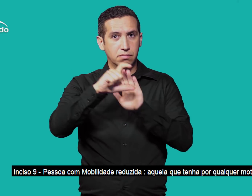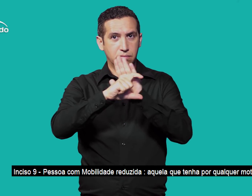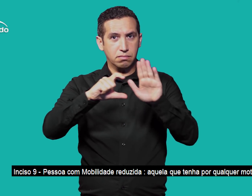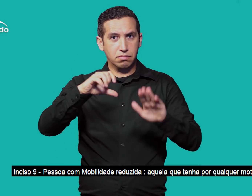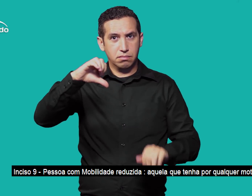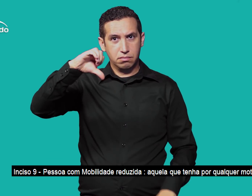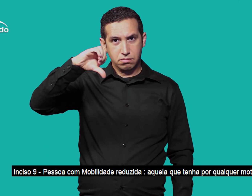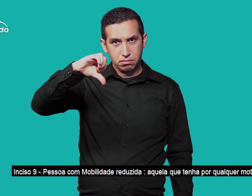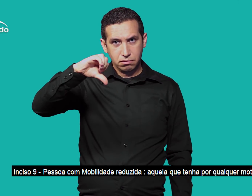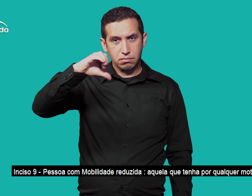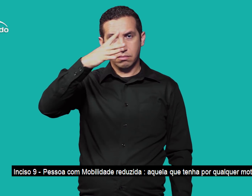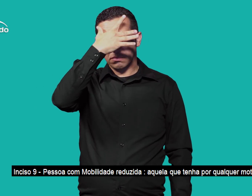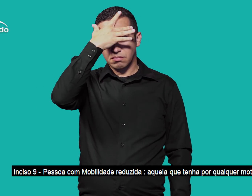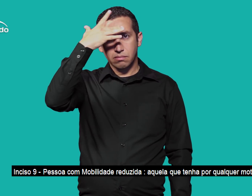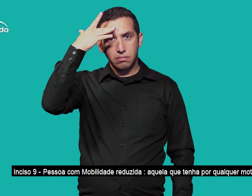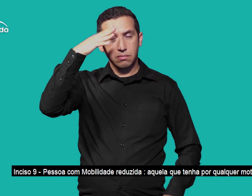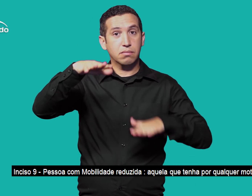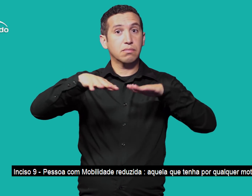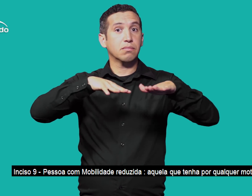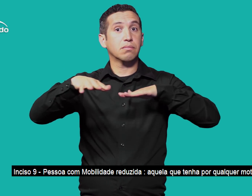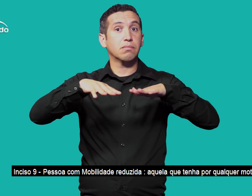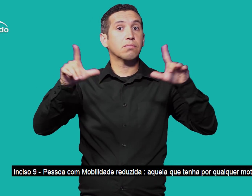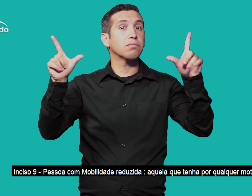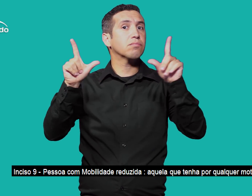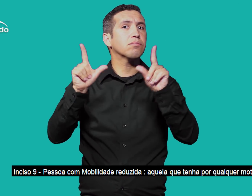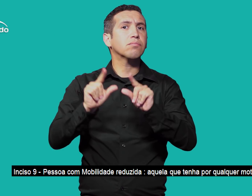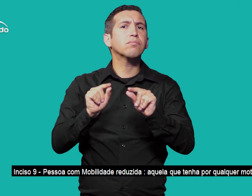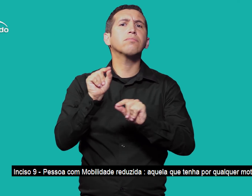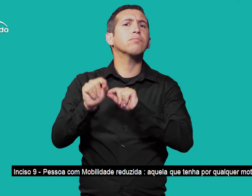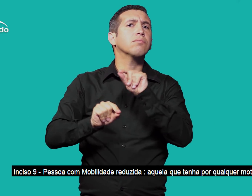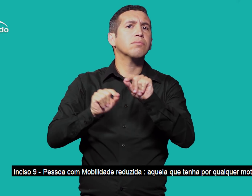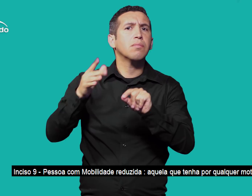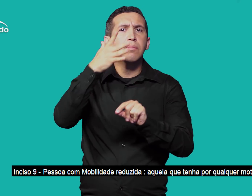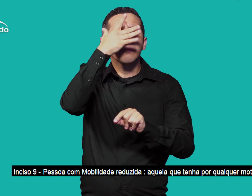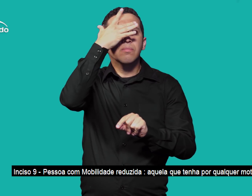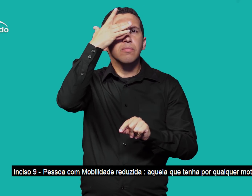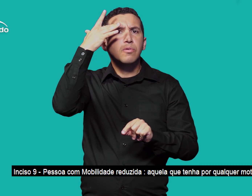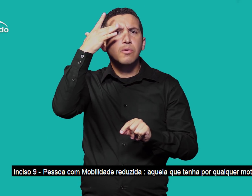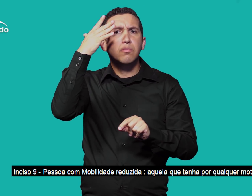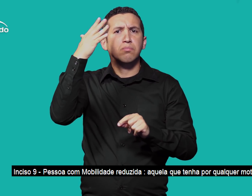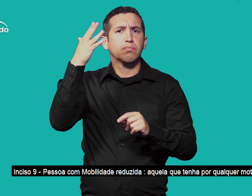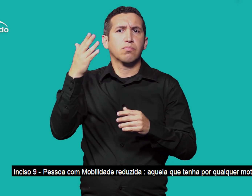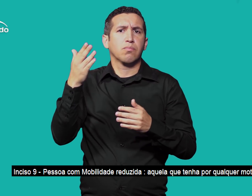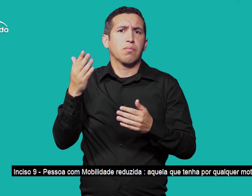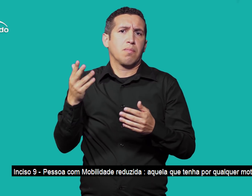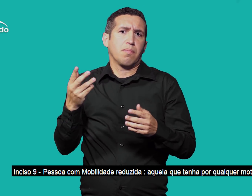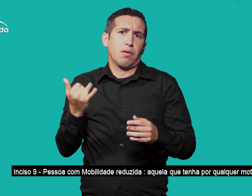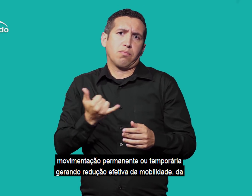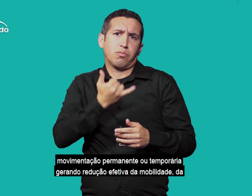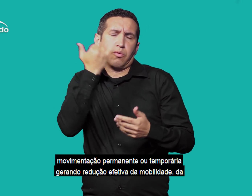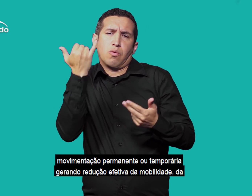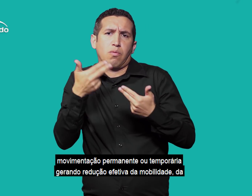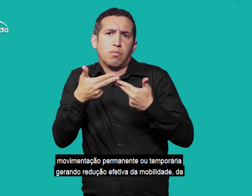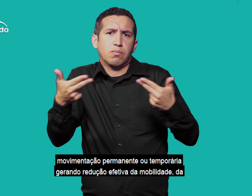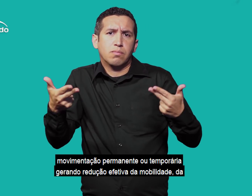pessoa com mobilidade reduzida aquela que tenha por qualquer motivo dificuldade de movimentação